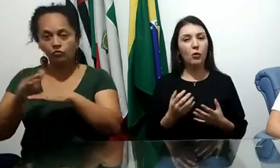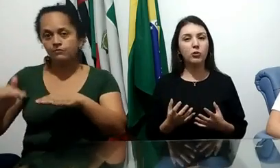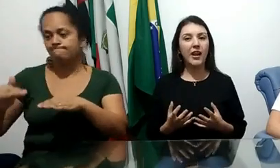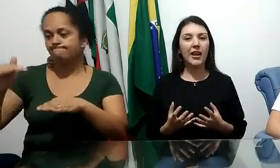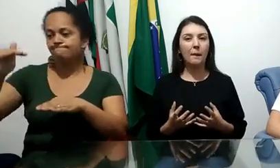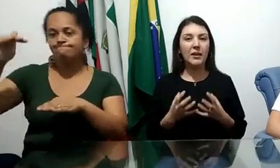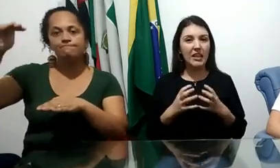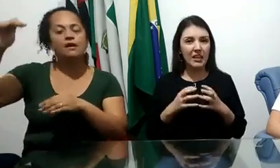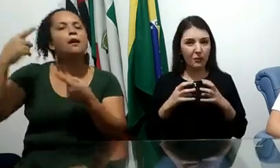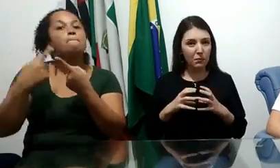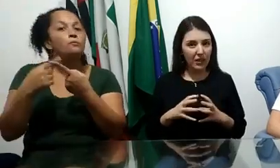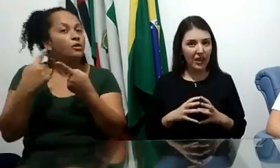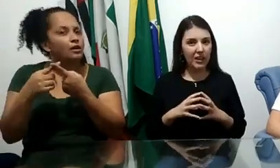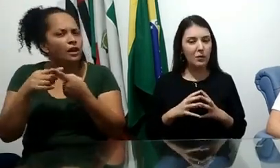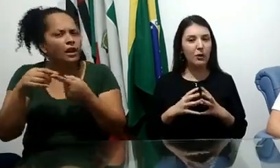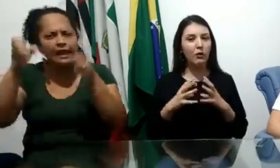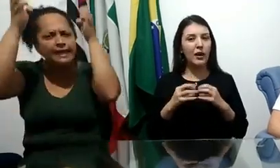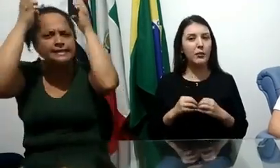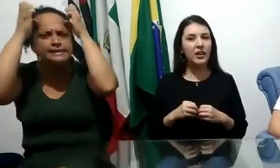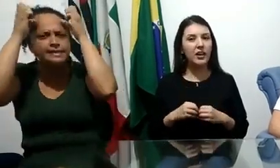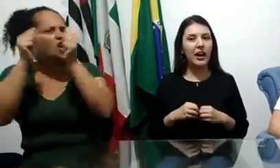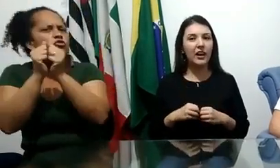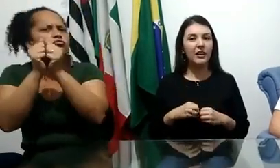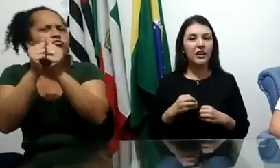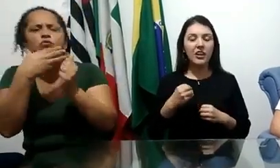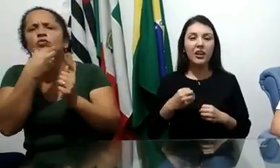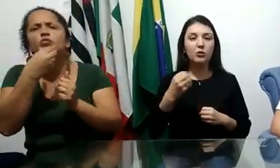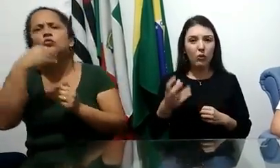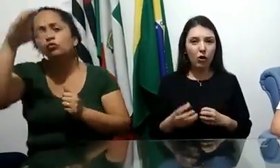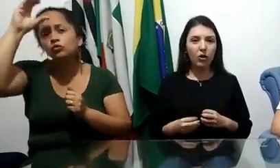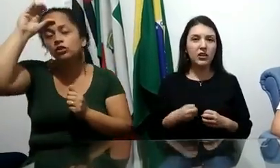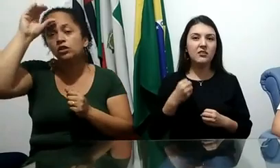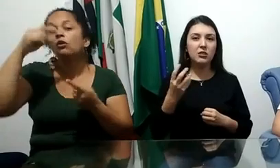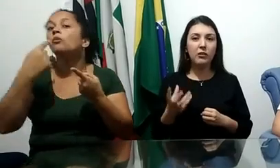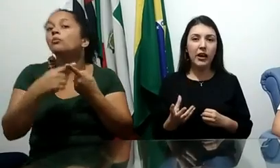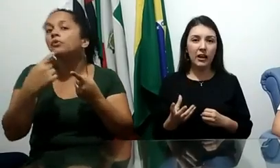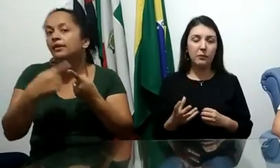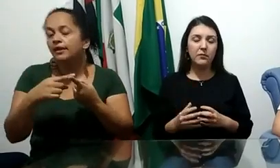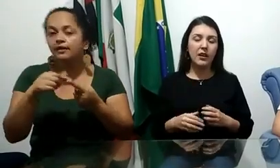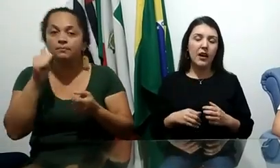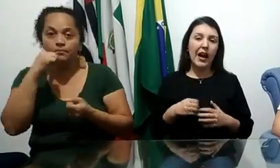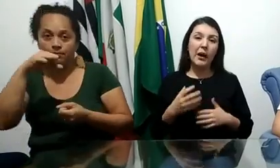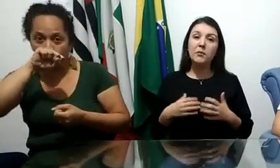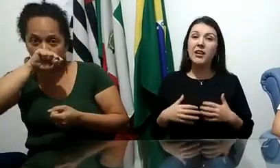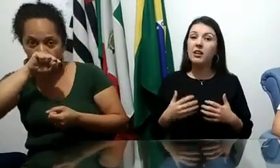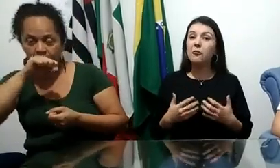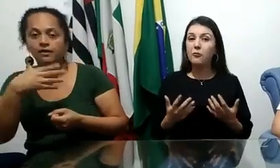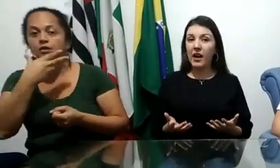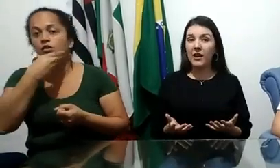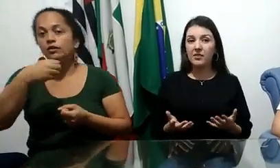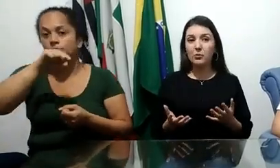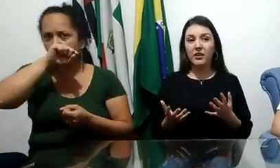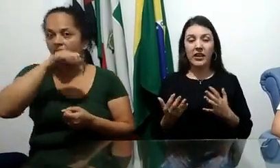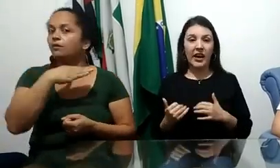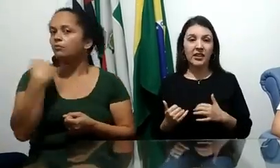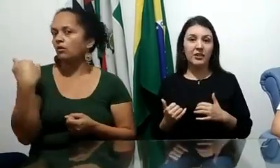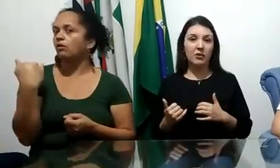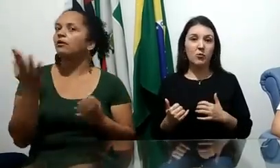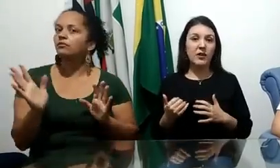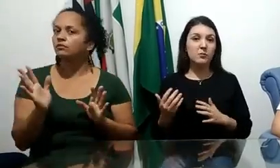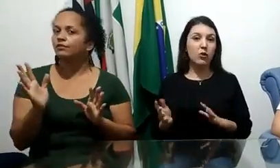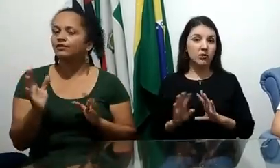Então, quando ela era menina, bem pequena, ele pegou ela para criar e educou e ensinou ela. A Bíblia não fala se